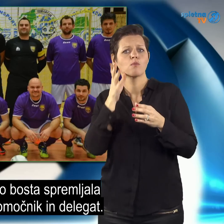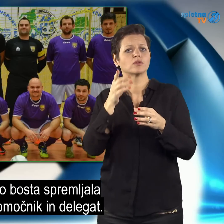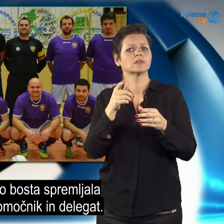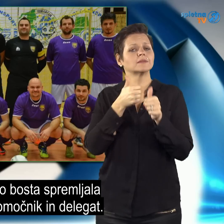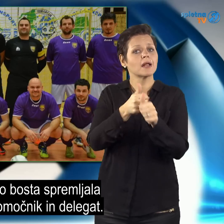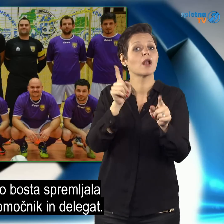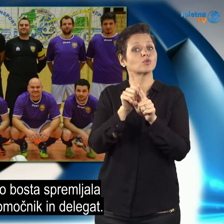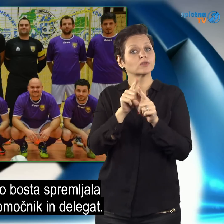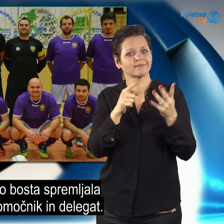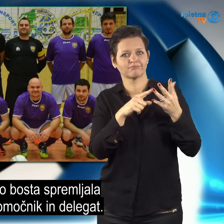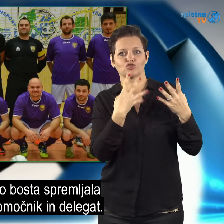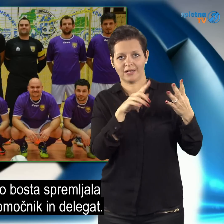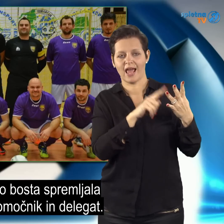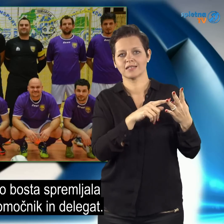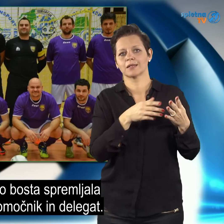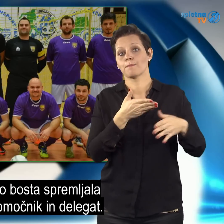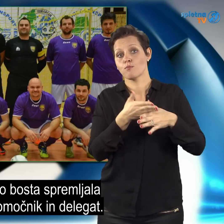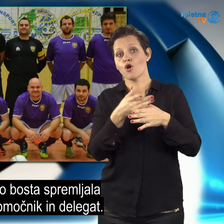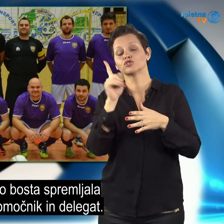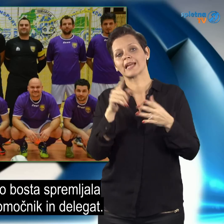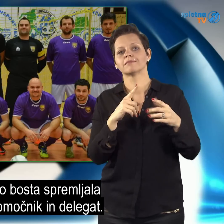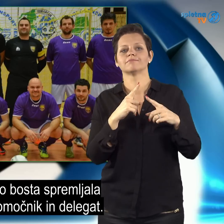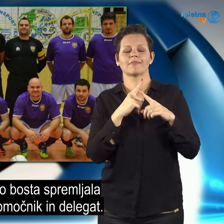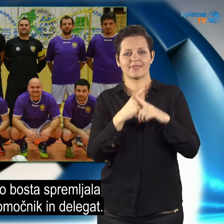Ekipo bosta spremljala še pomočnik in delegat.